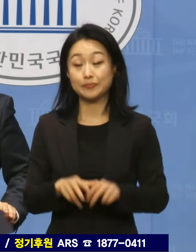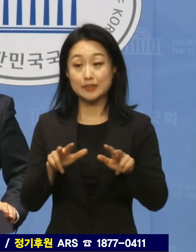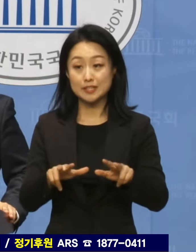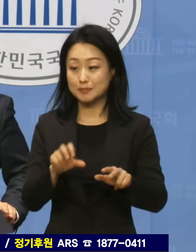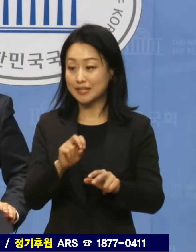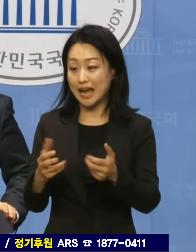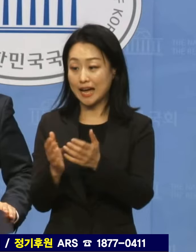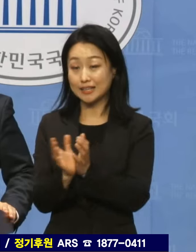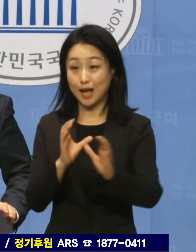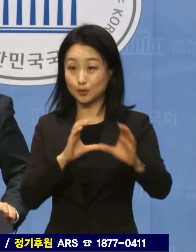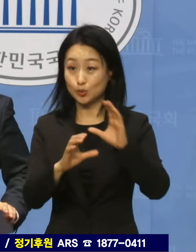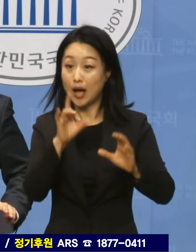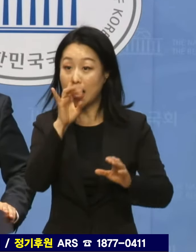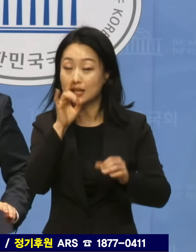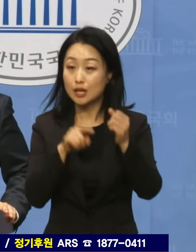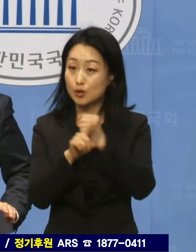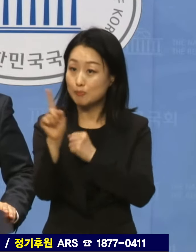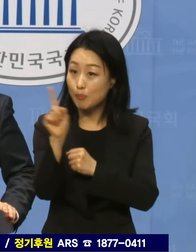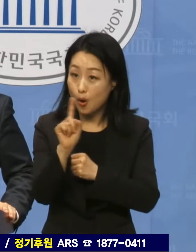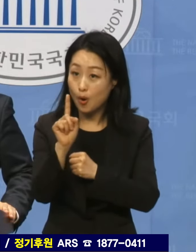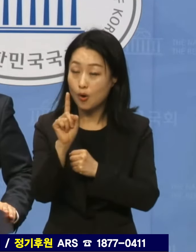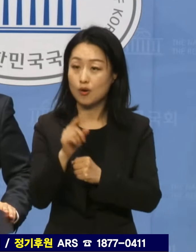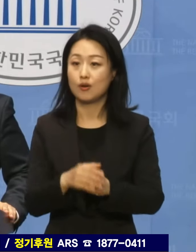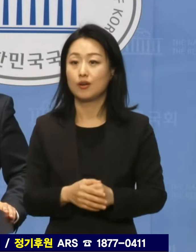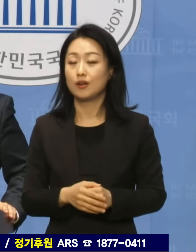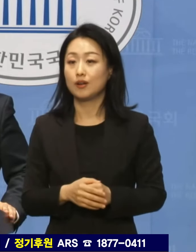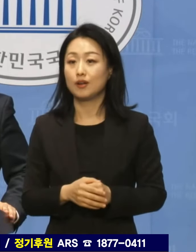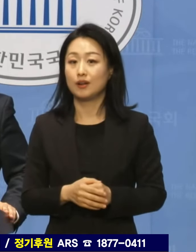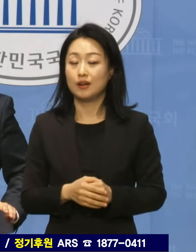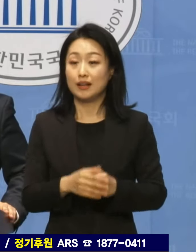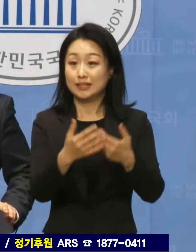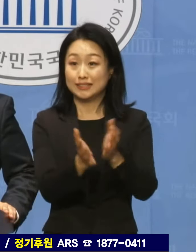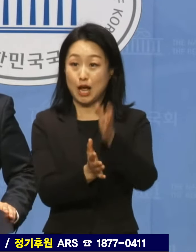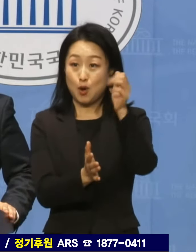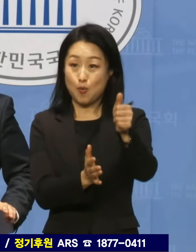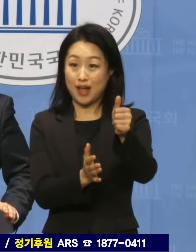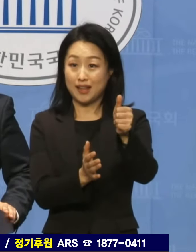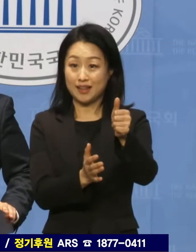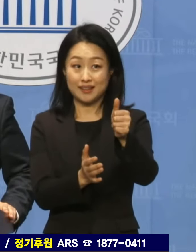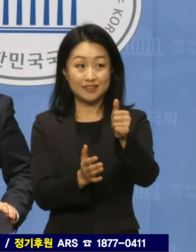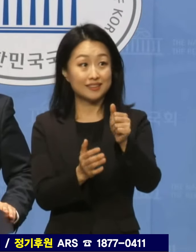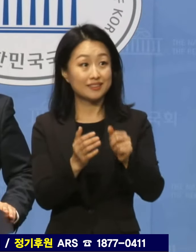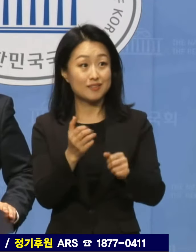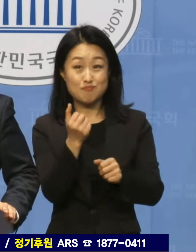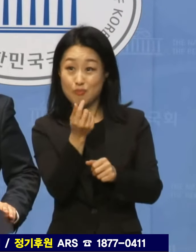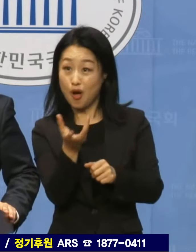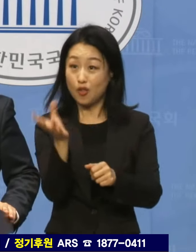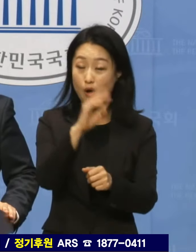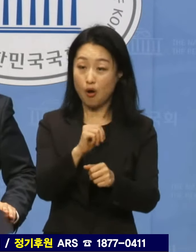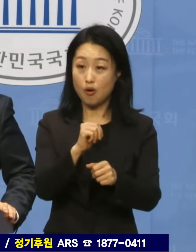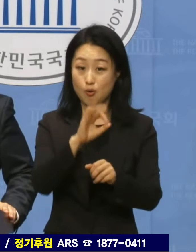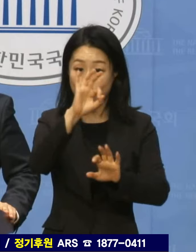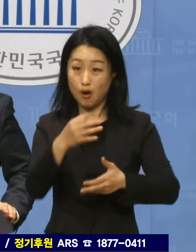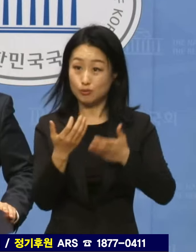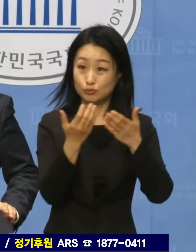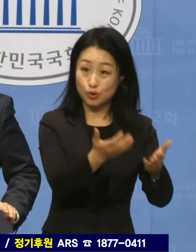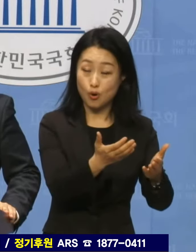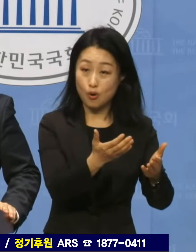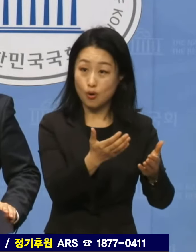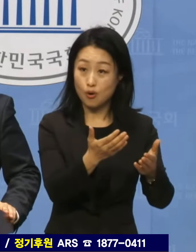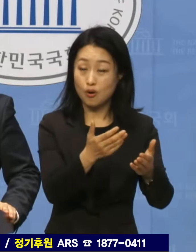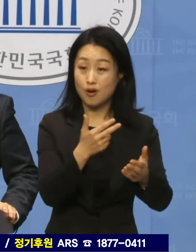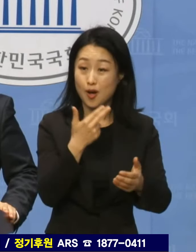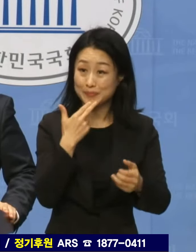야당과 소통이 안 되는 것은 억대 연봉에 장관직 공무원이 없어서가 아닙니다